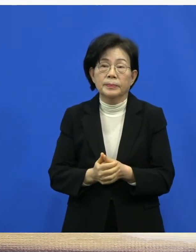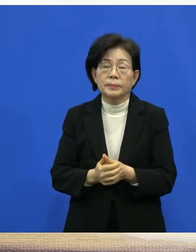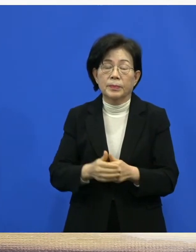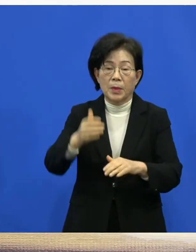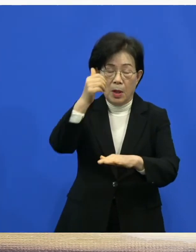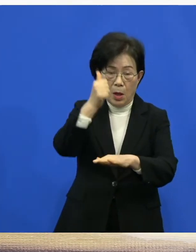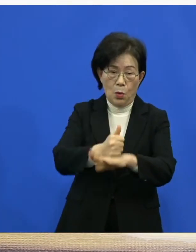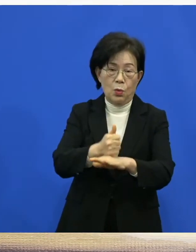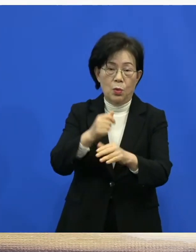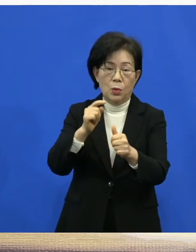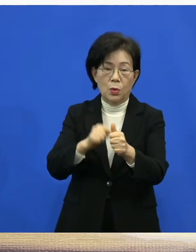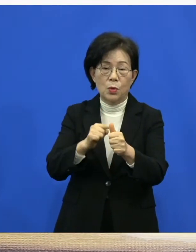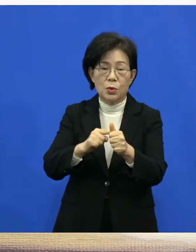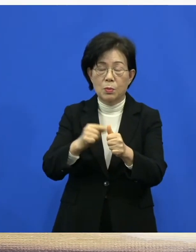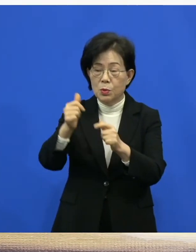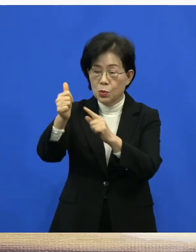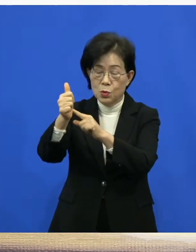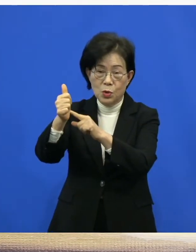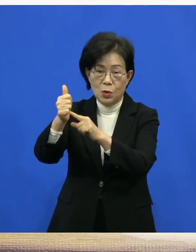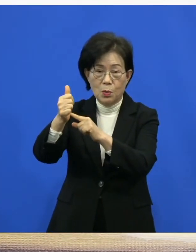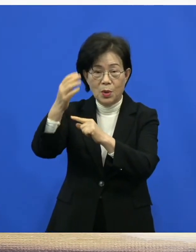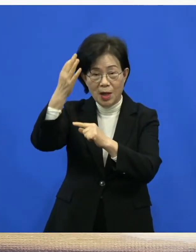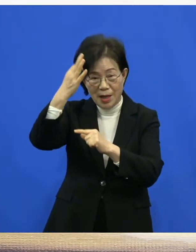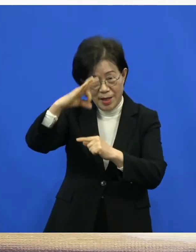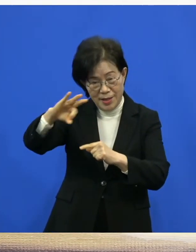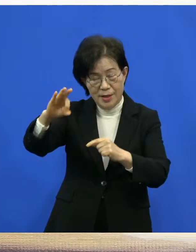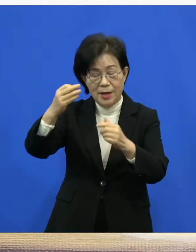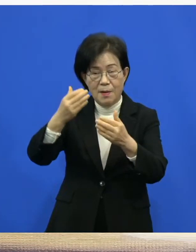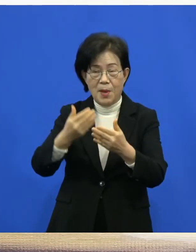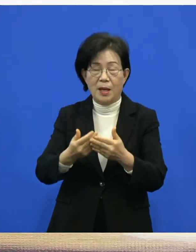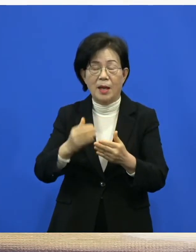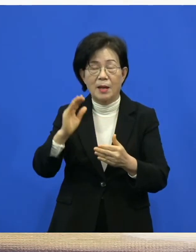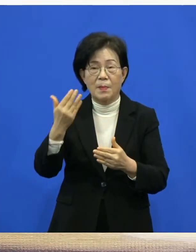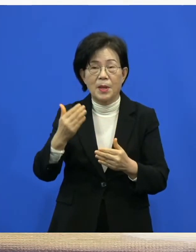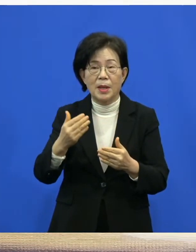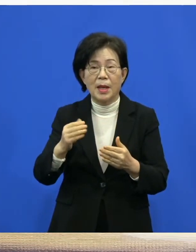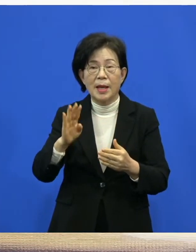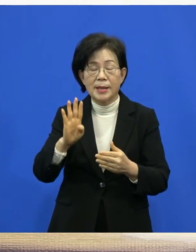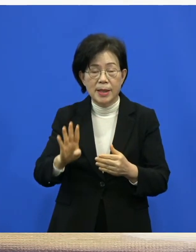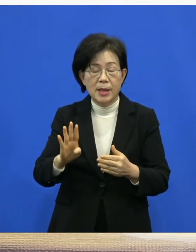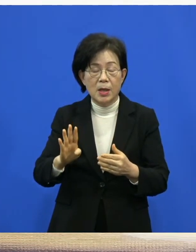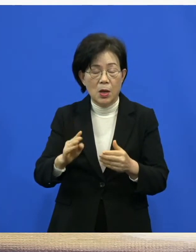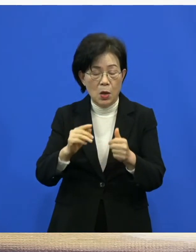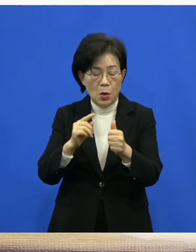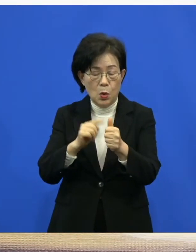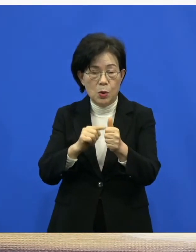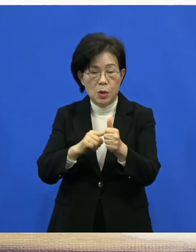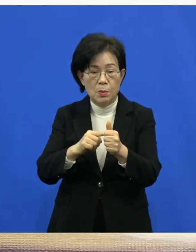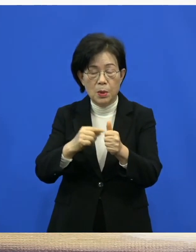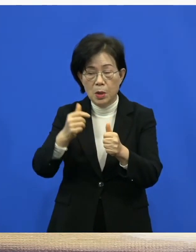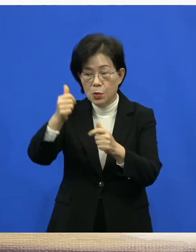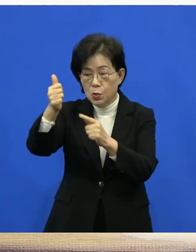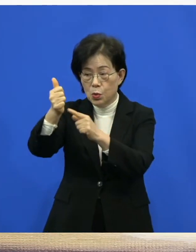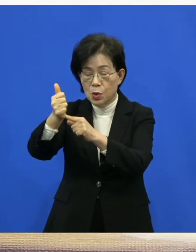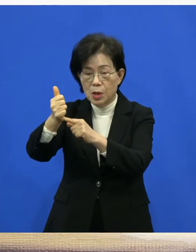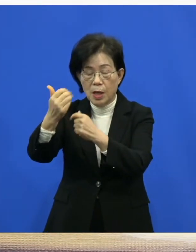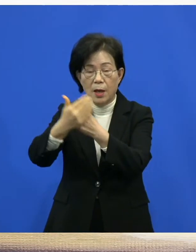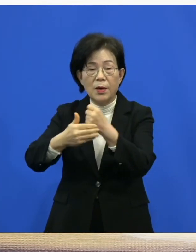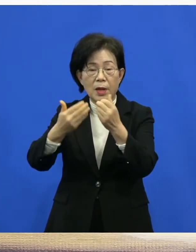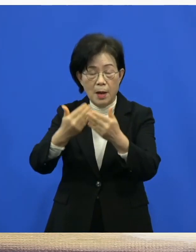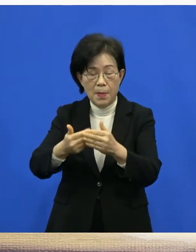결국 요셉은 주인의 인정을 받죠. 4절 보십시오. 요셉이 그의 주인에게 은혜를 입어